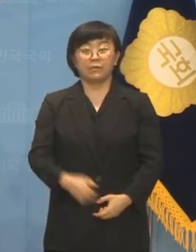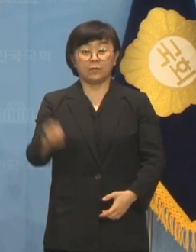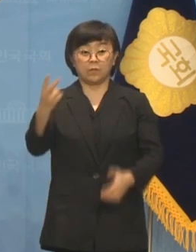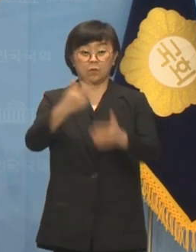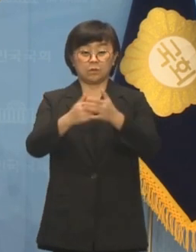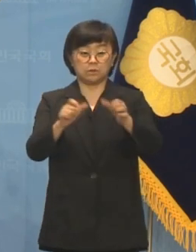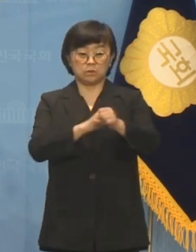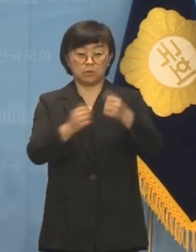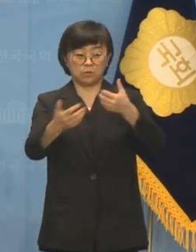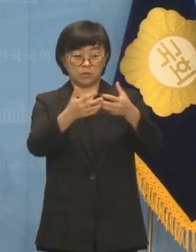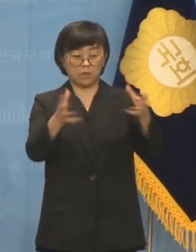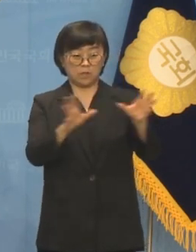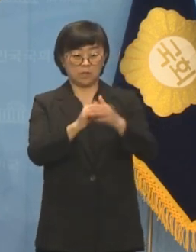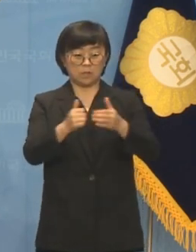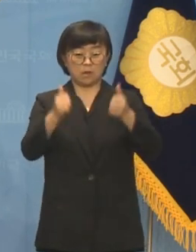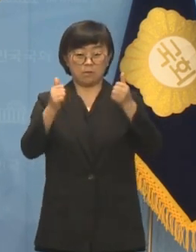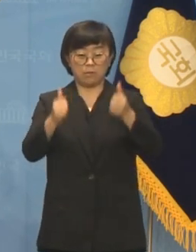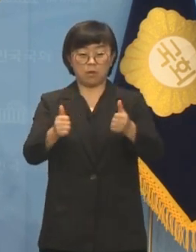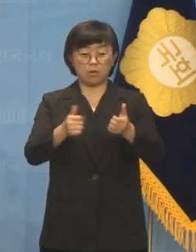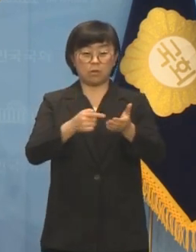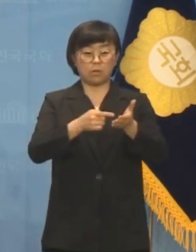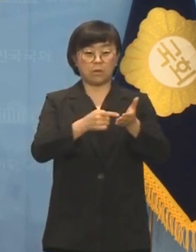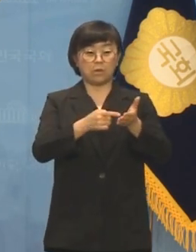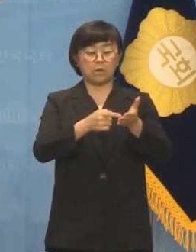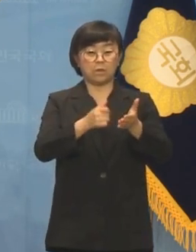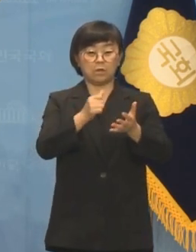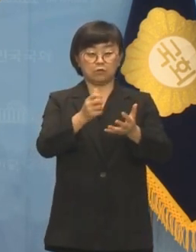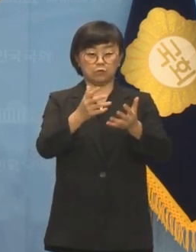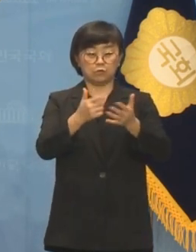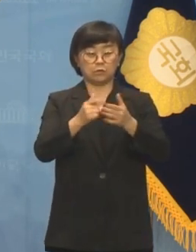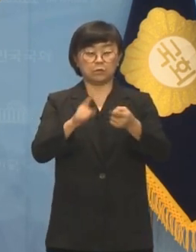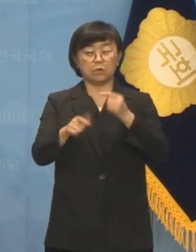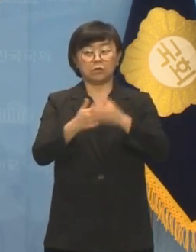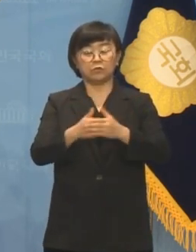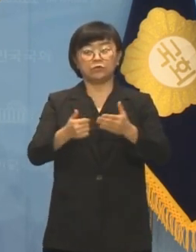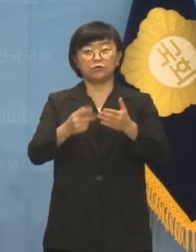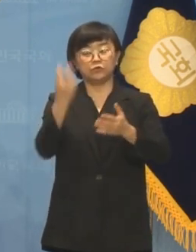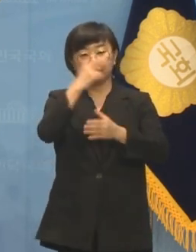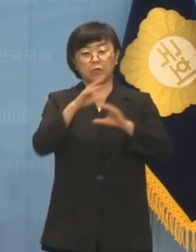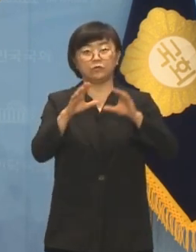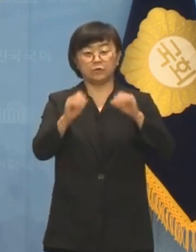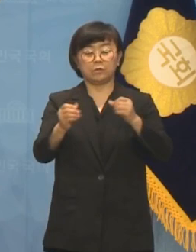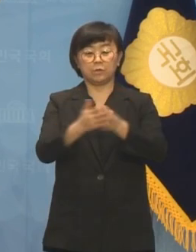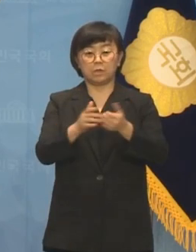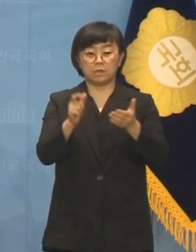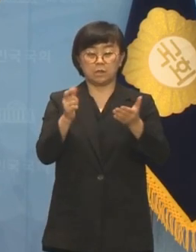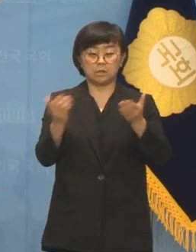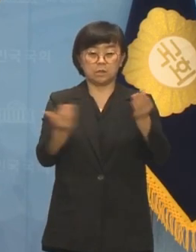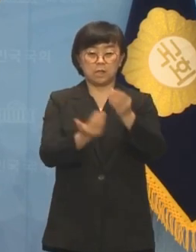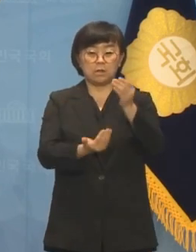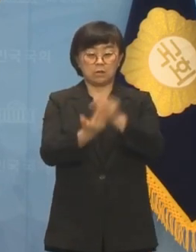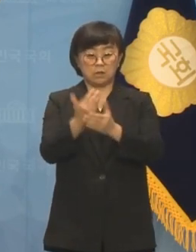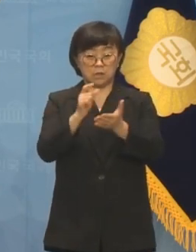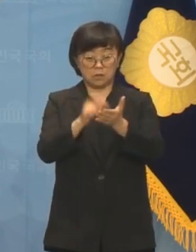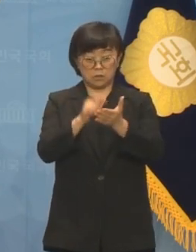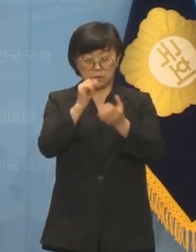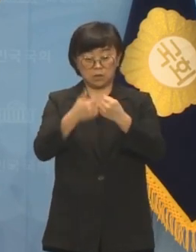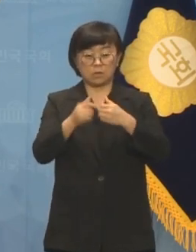심지어 특조위가 불기소 처분되었거나 수사 중지된 사건의 기록까지 열람할 수